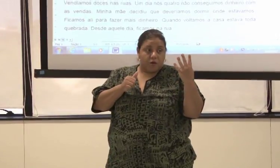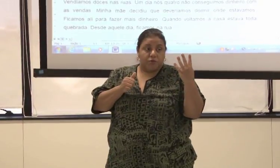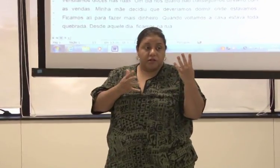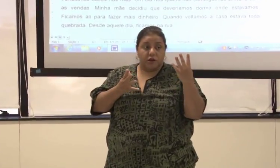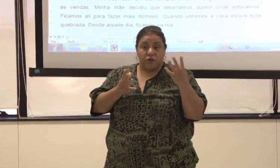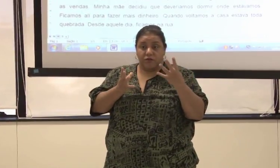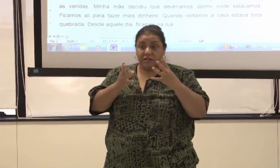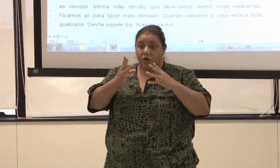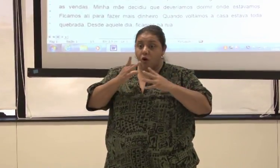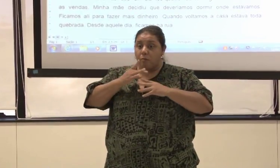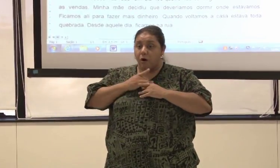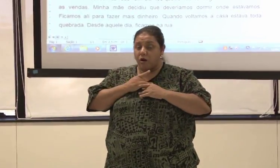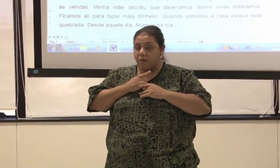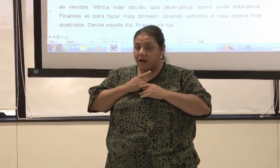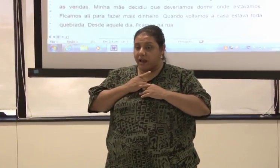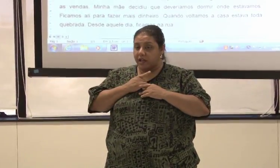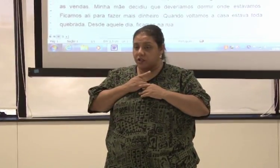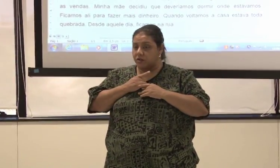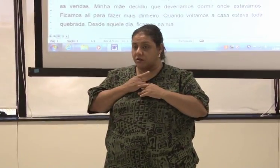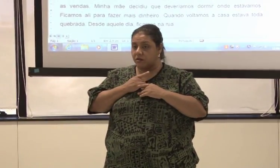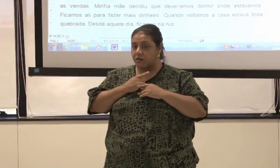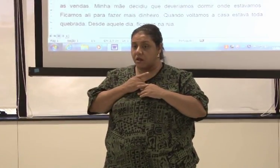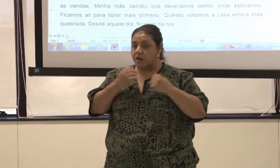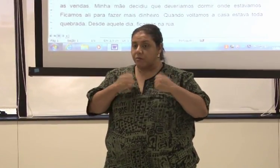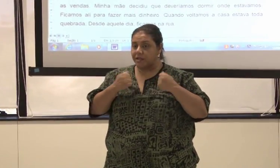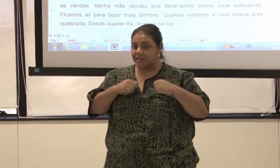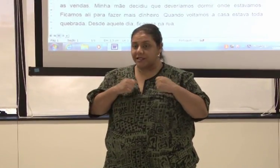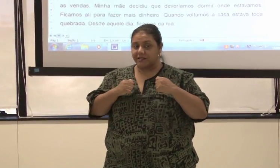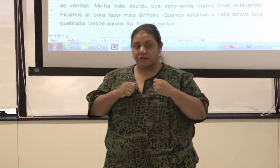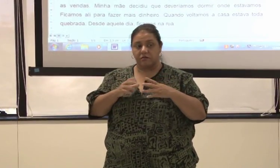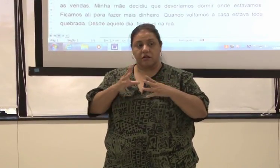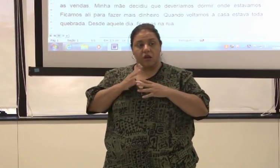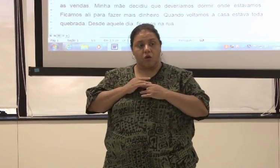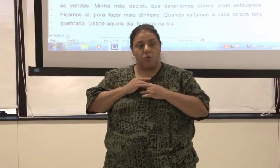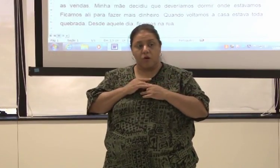Por isso que quando você incorpora o Margarete, precisa incorporar.